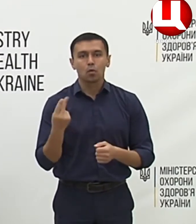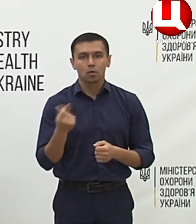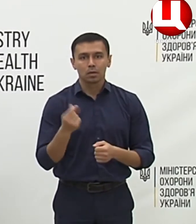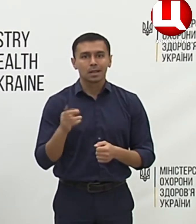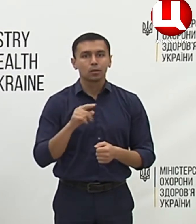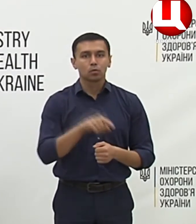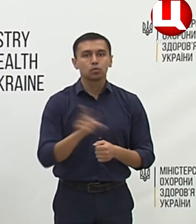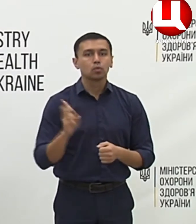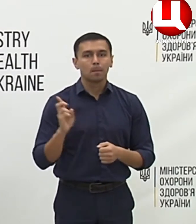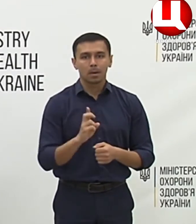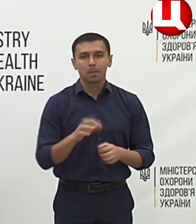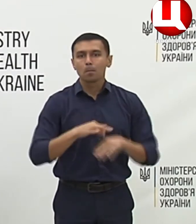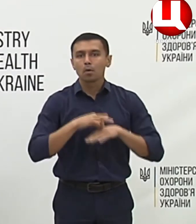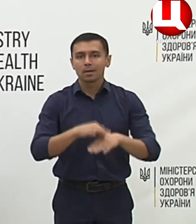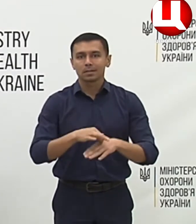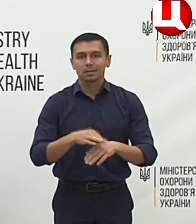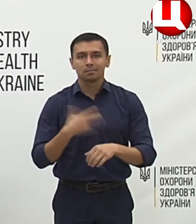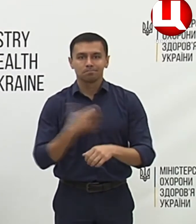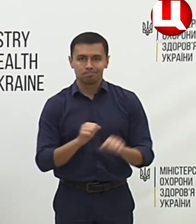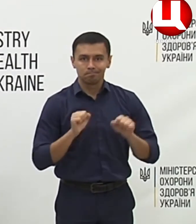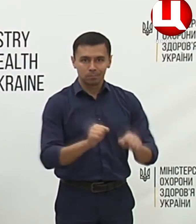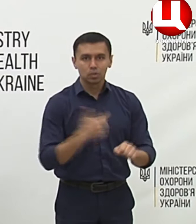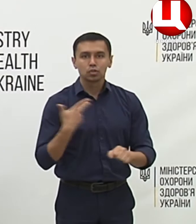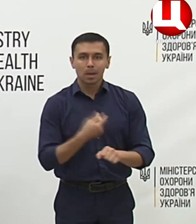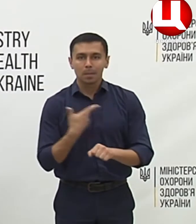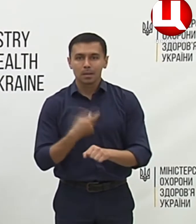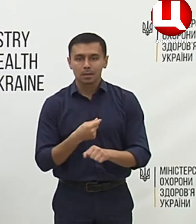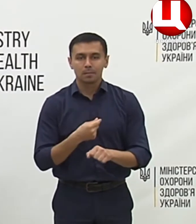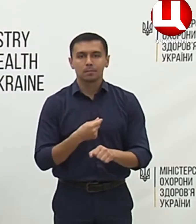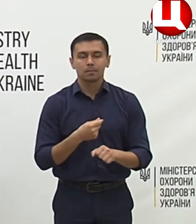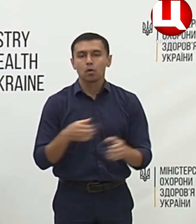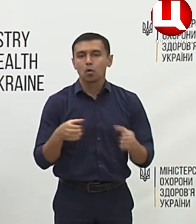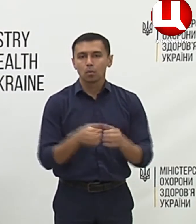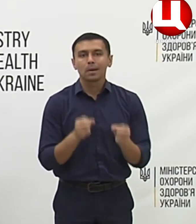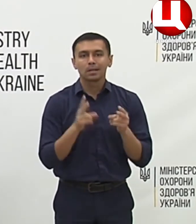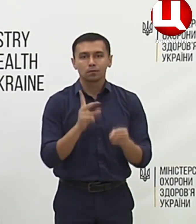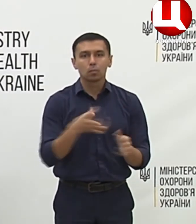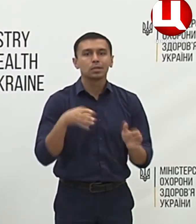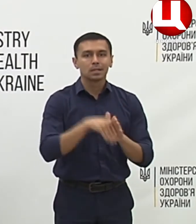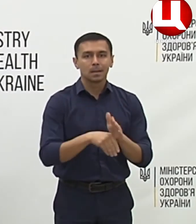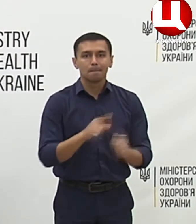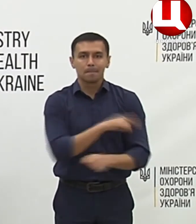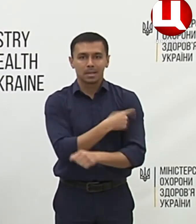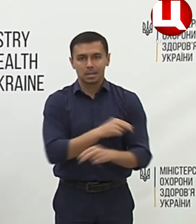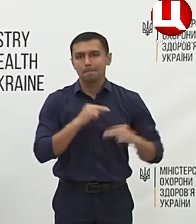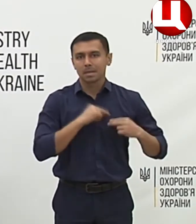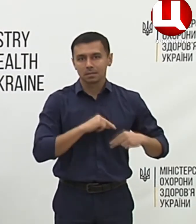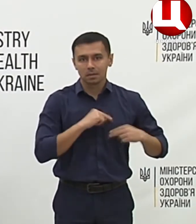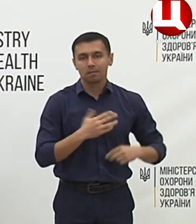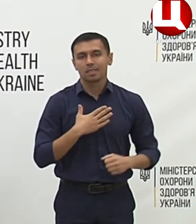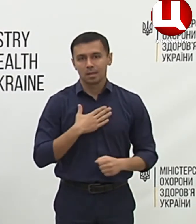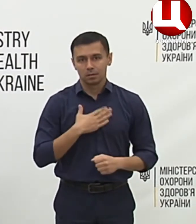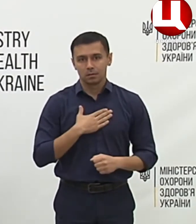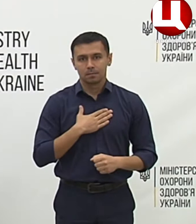кошти для того, щоб провести імунізацію, щеплення груп ризику, в тому числі медичних працівників